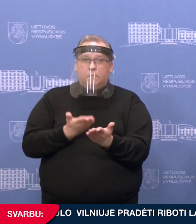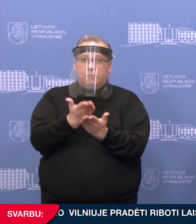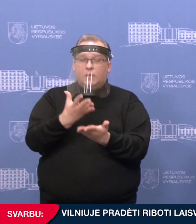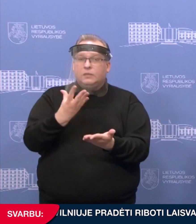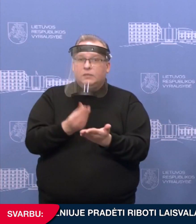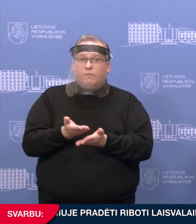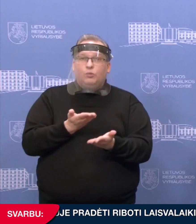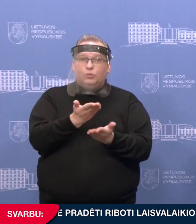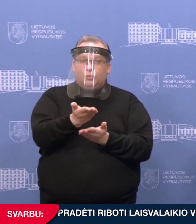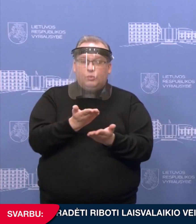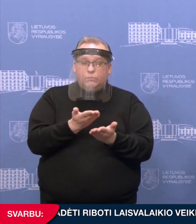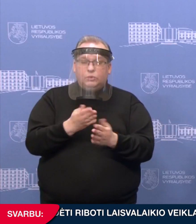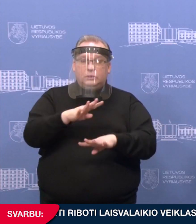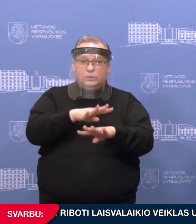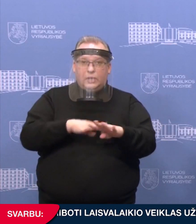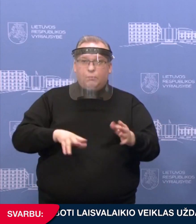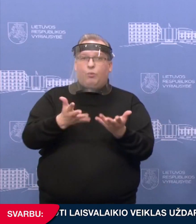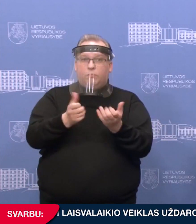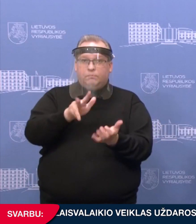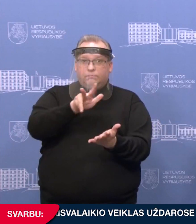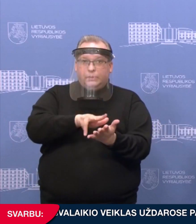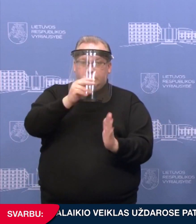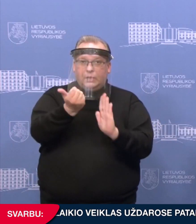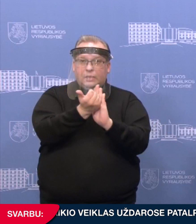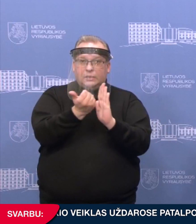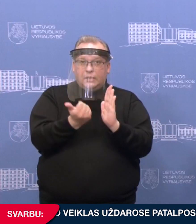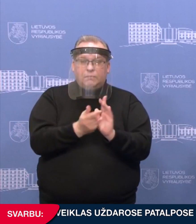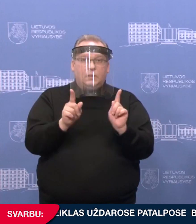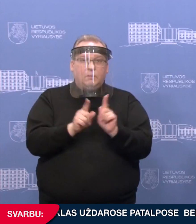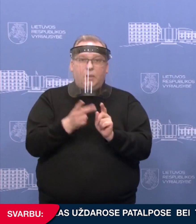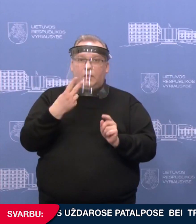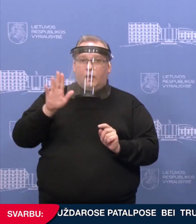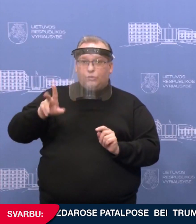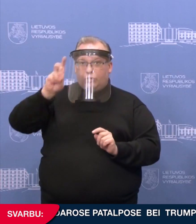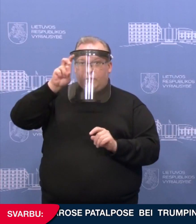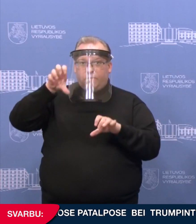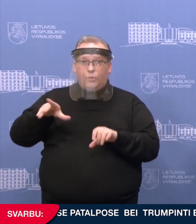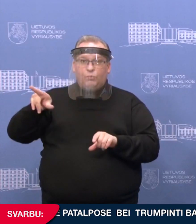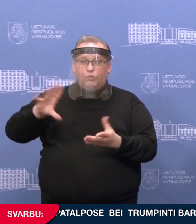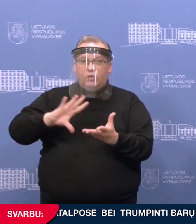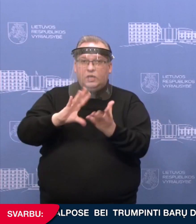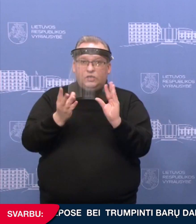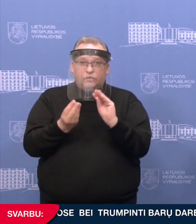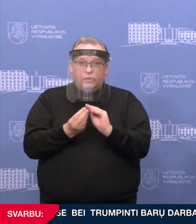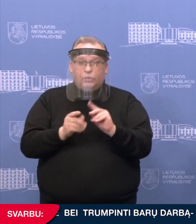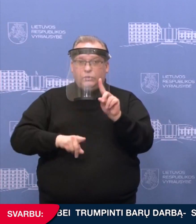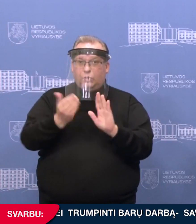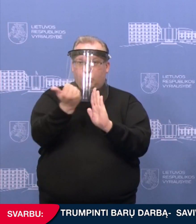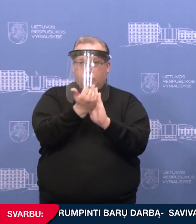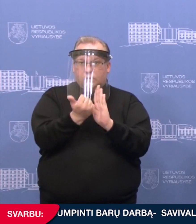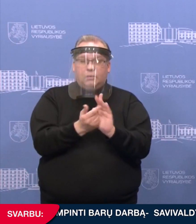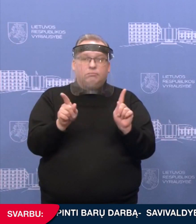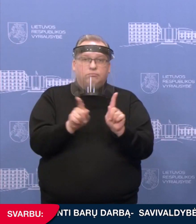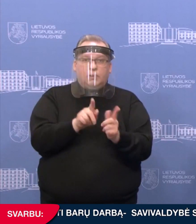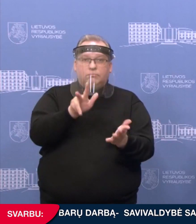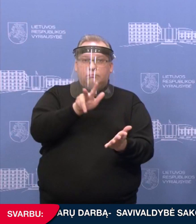savo siūlymus Seimui. O Seimui prieimusi įstatymą, bet kokio atveju nepriklausome nuo vyriausybės išvados, jeigu bus įstatymas